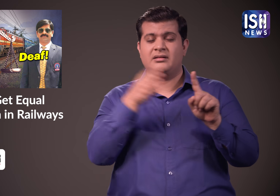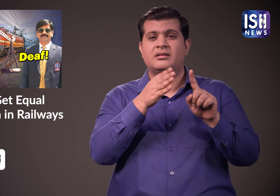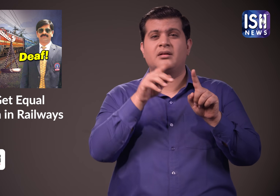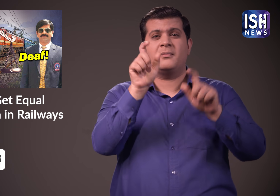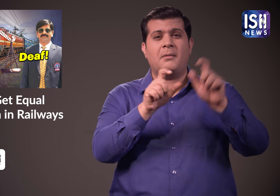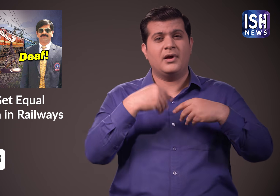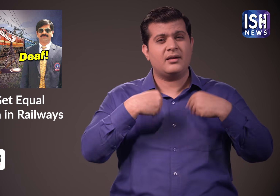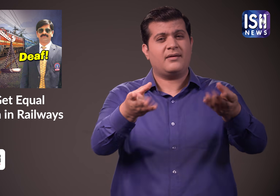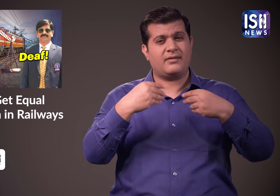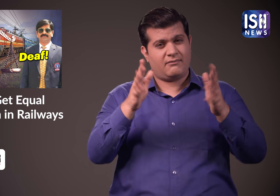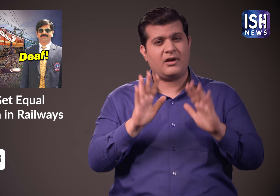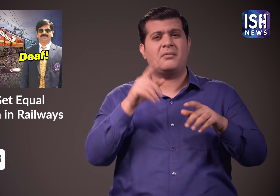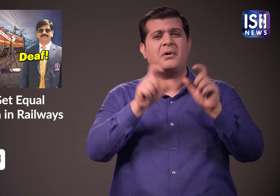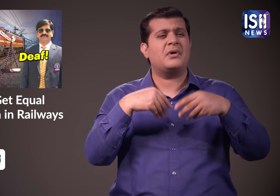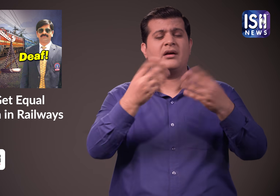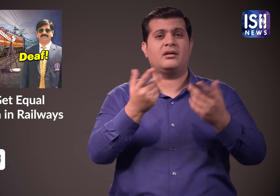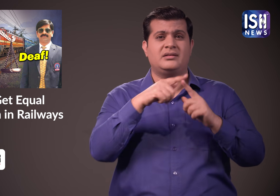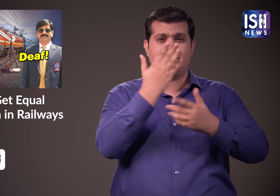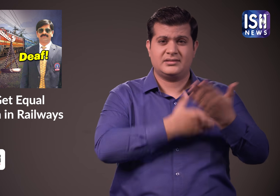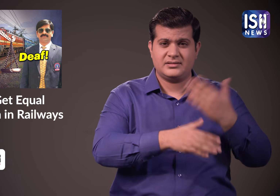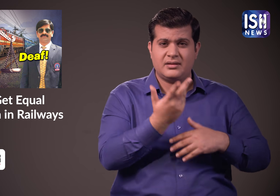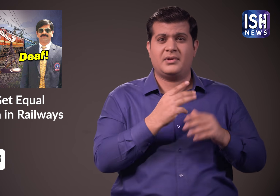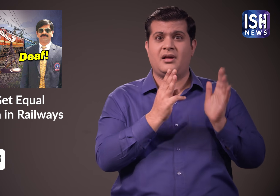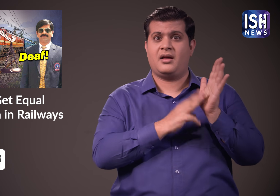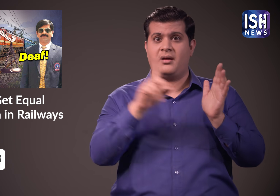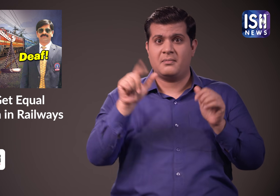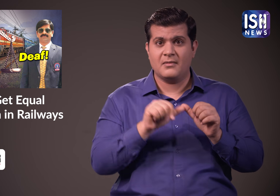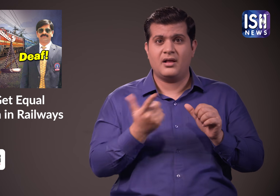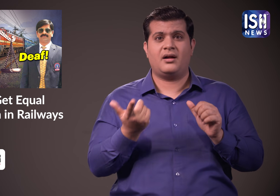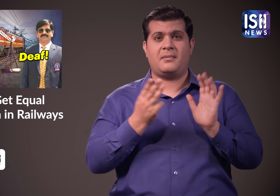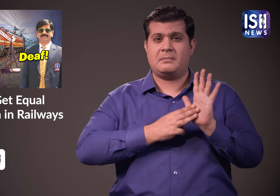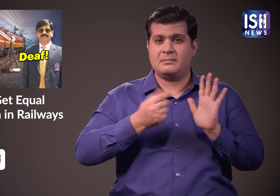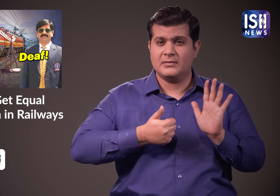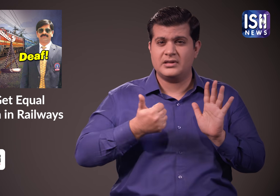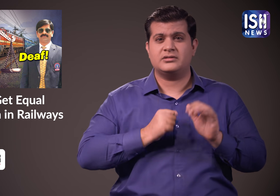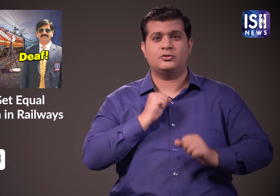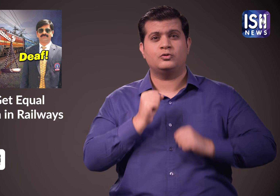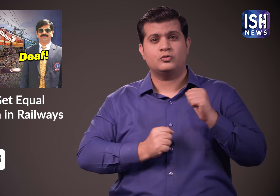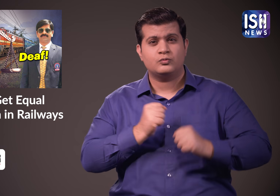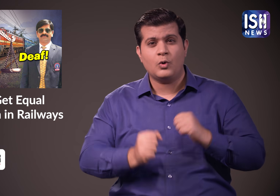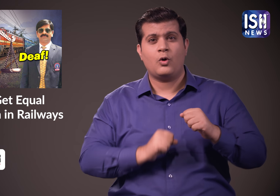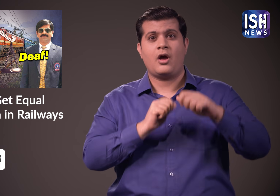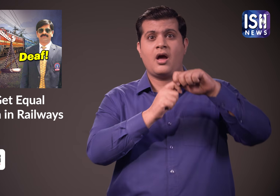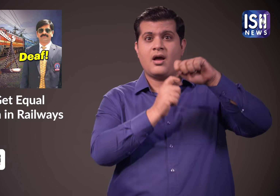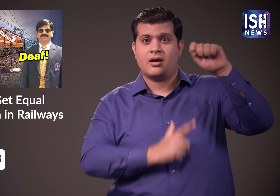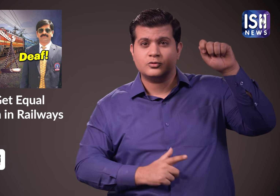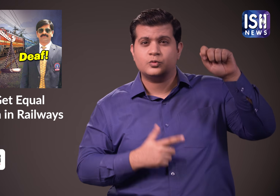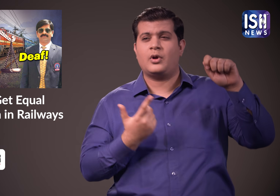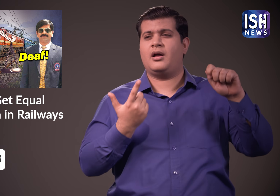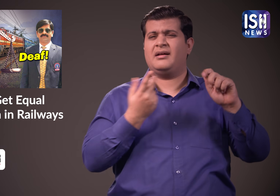मंत्रियों, खिलाडियों, अर्जुन पुरसकार विजयताओं, आदी को विभिन प्रकार